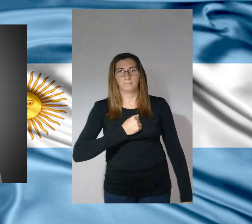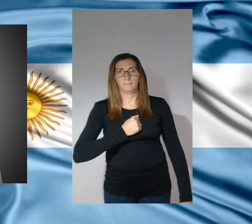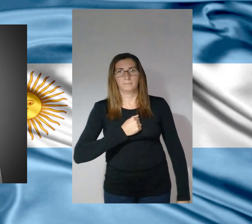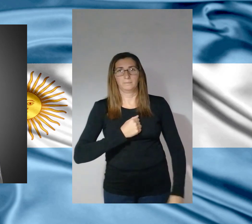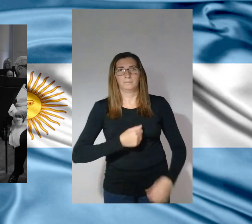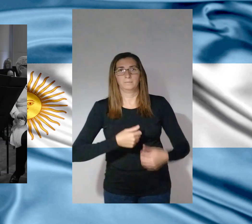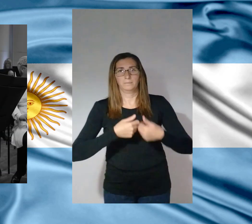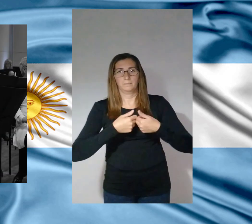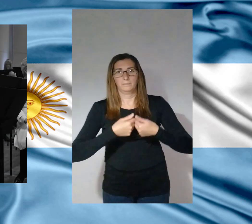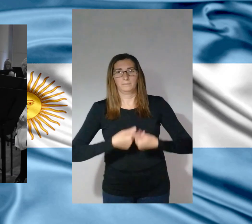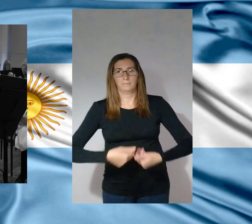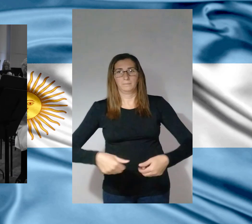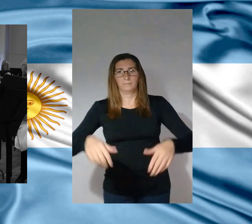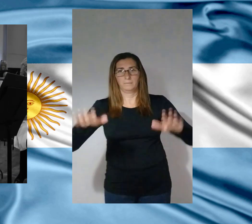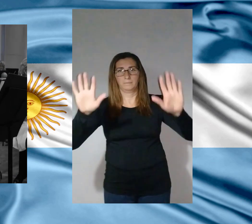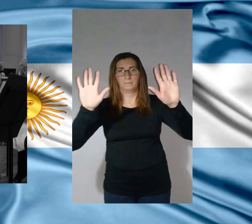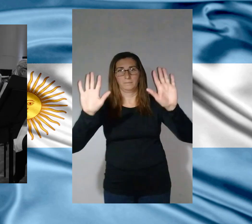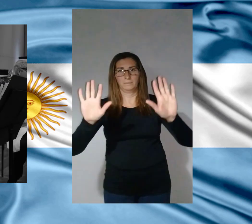agrado.